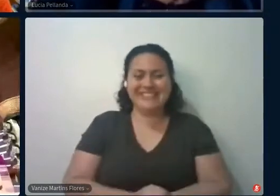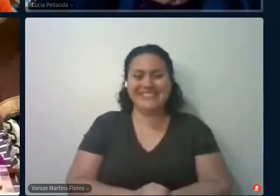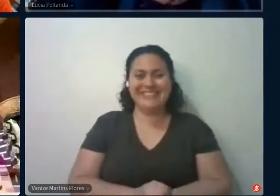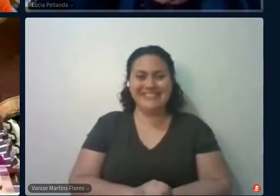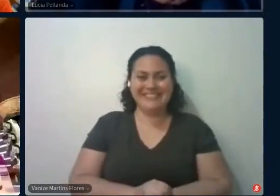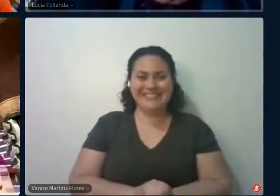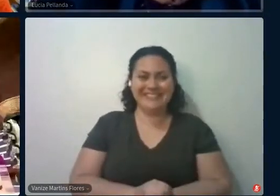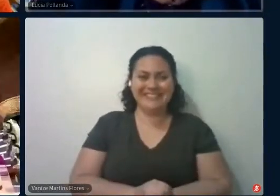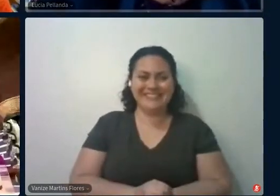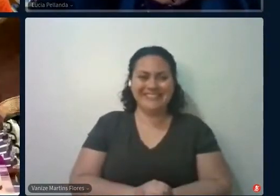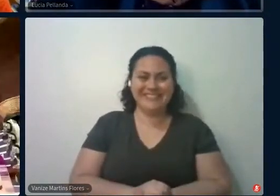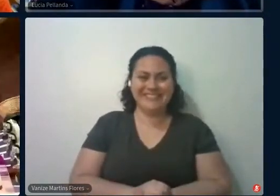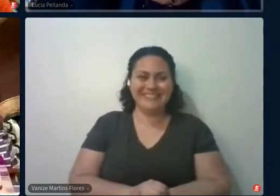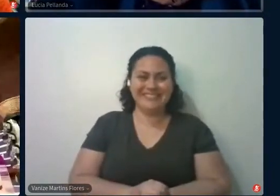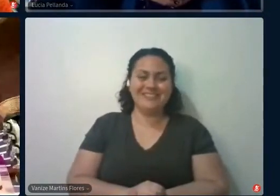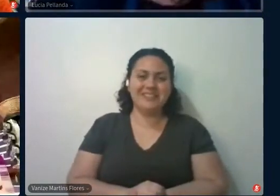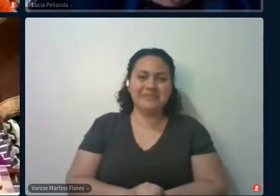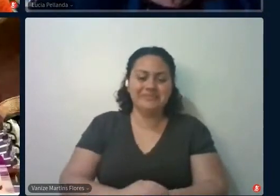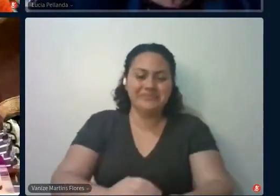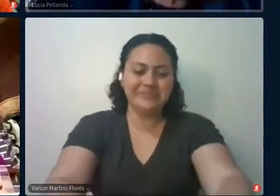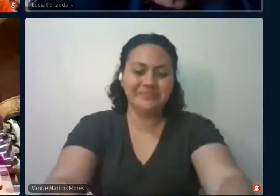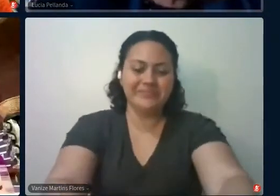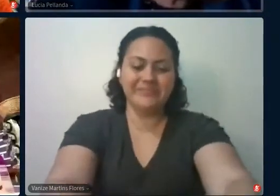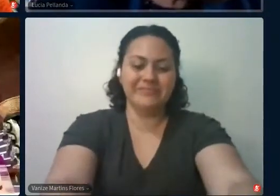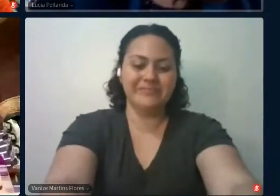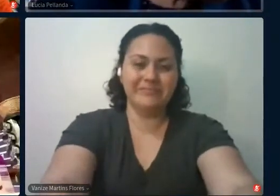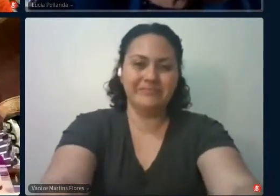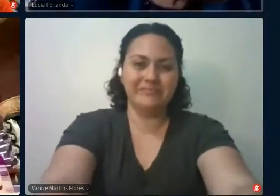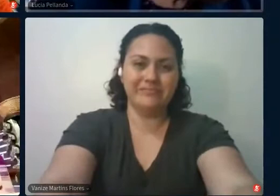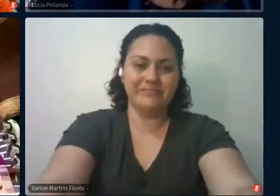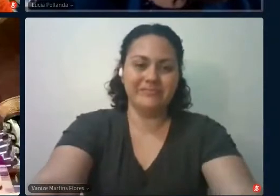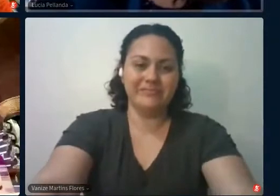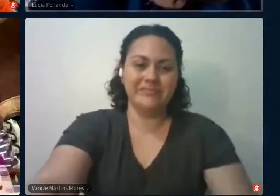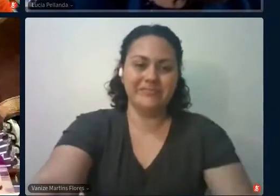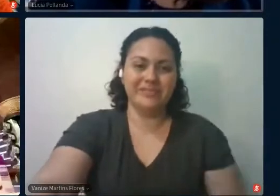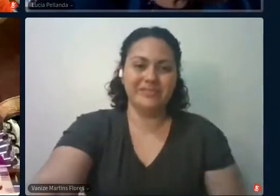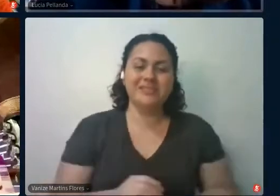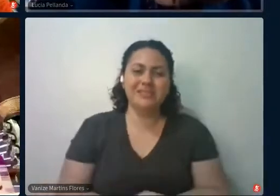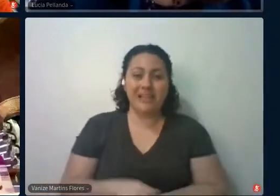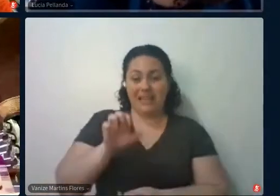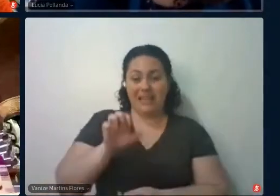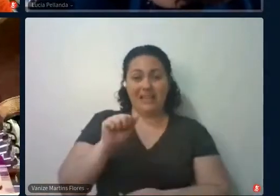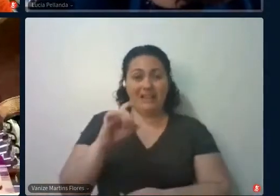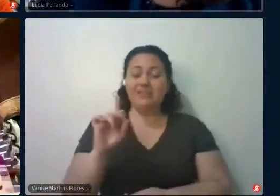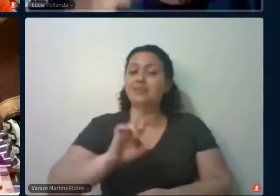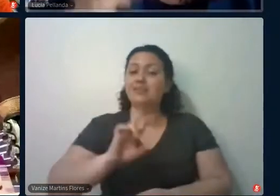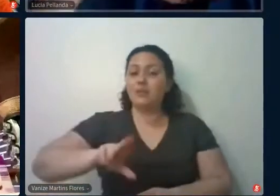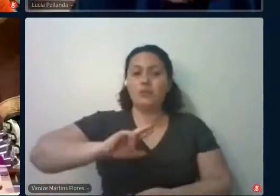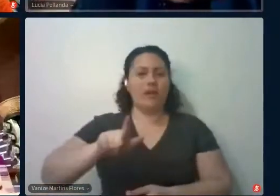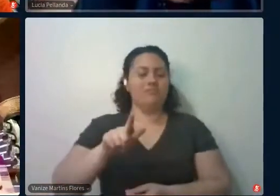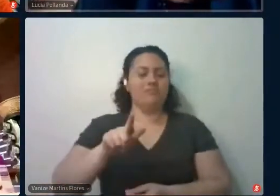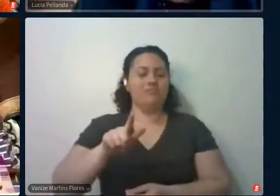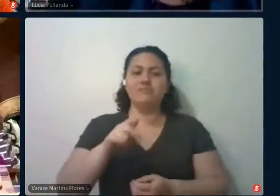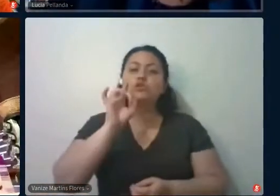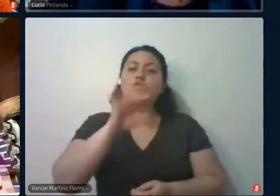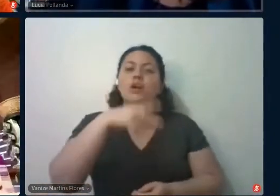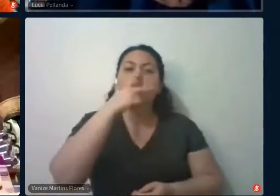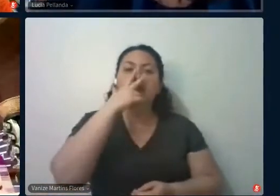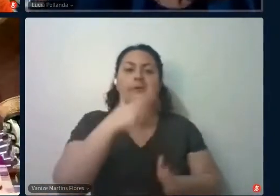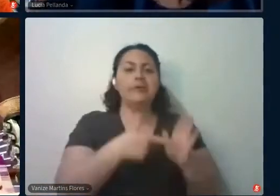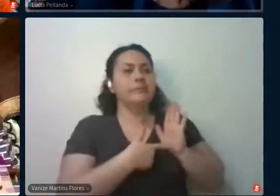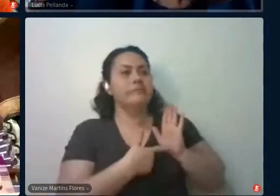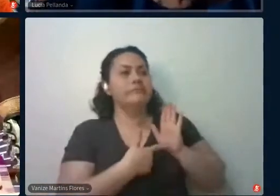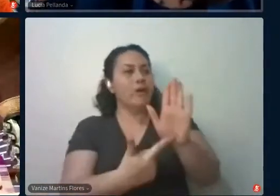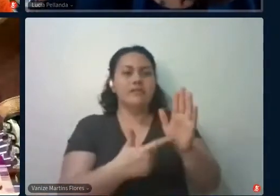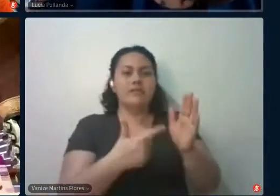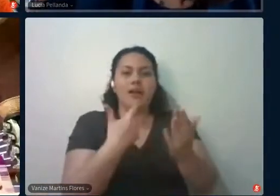Não, que eu acho importante essa questão de que EAD não é transmissão de aulas, que é diferente do emergencial, porque